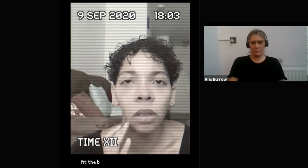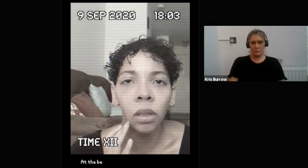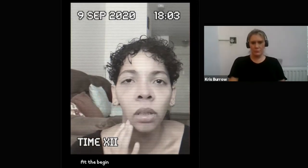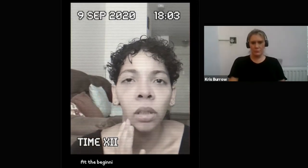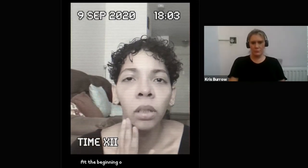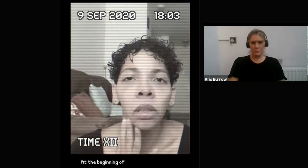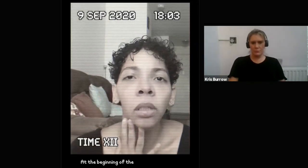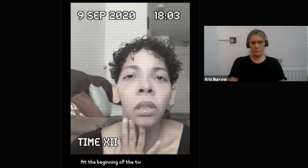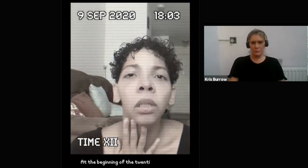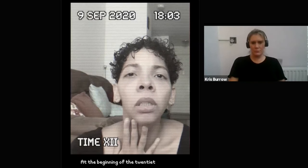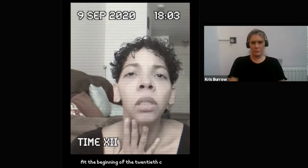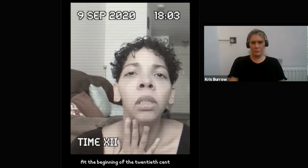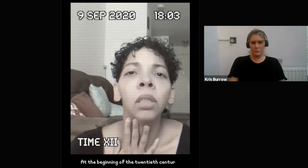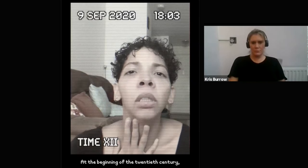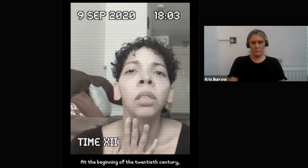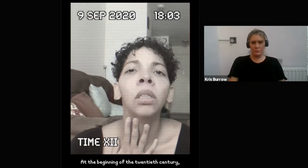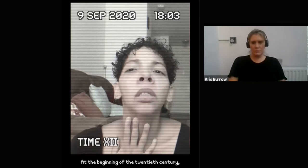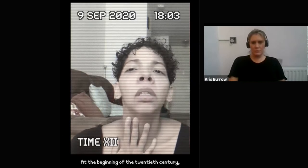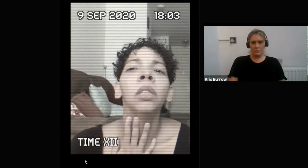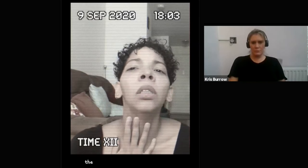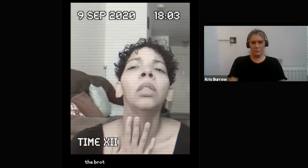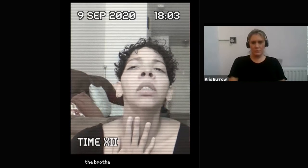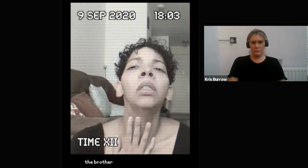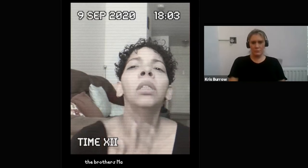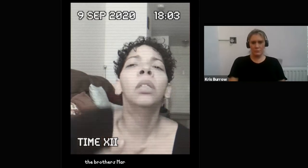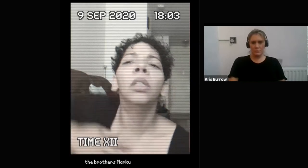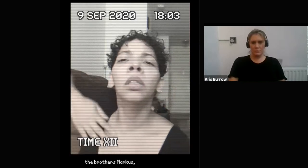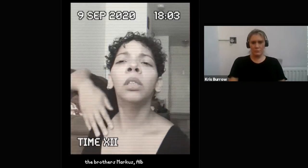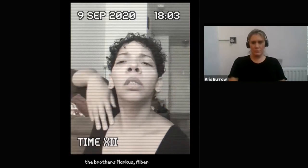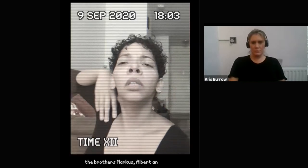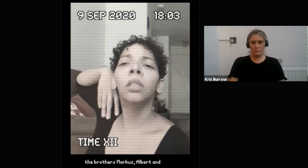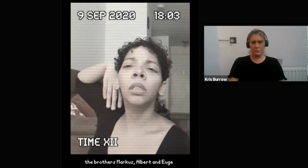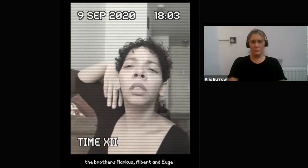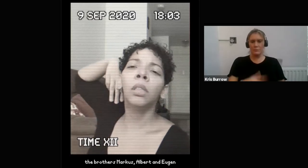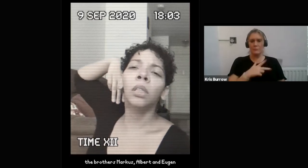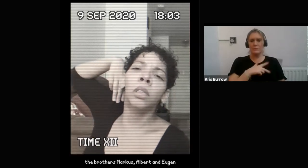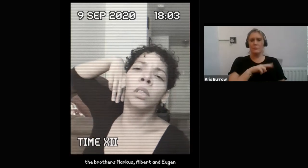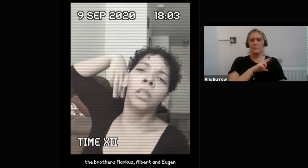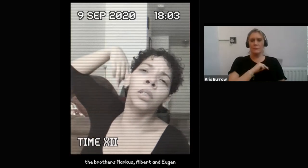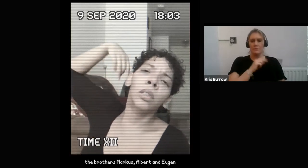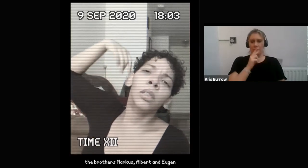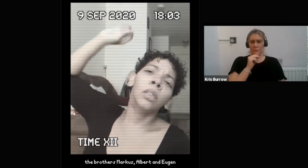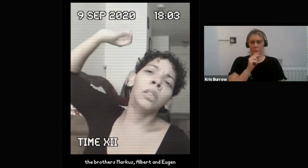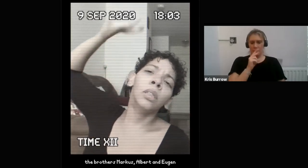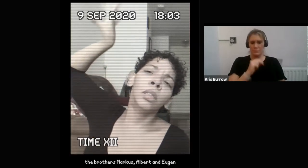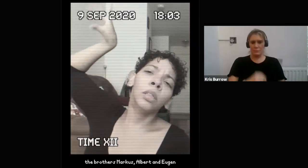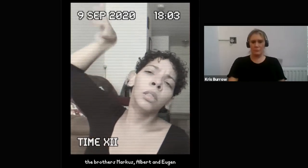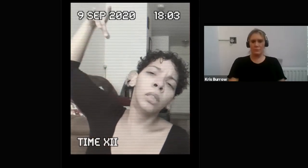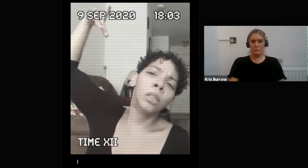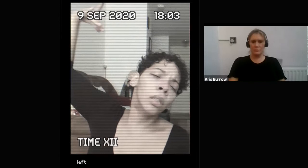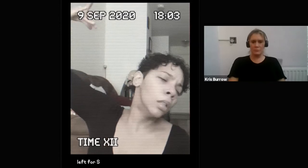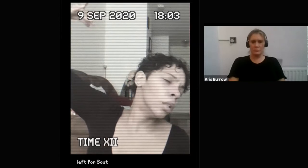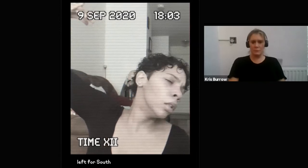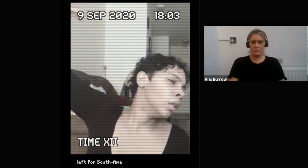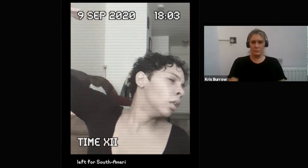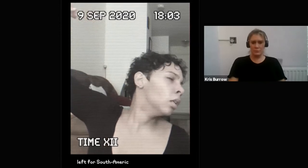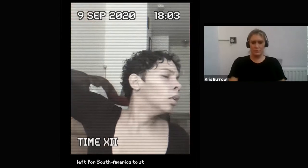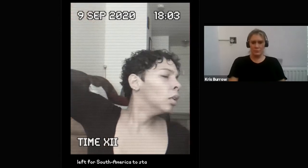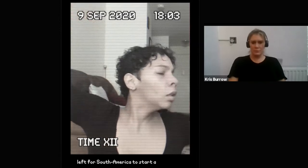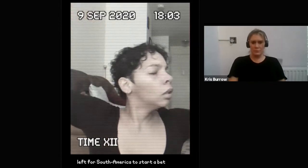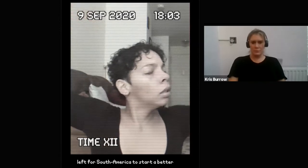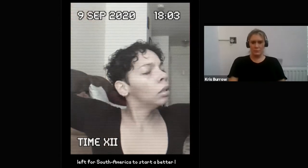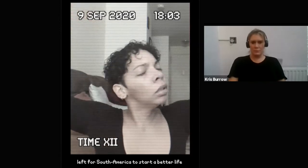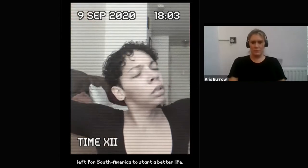Al inicio del siglo XX, los hermanos Marcus, Albert y Eugen se fueron